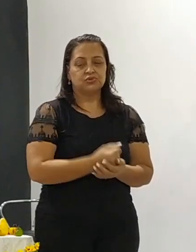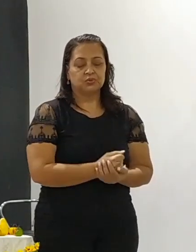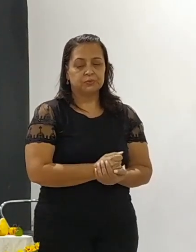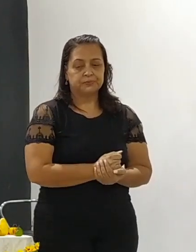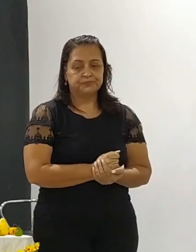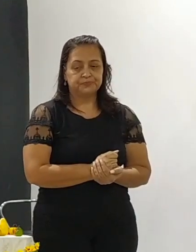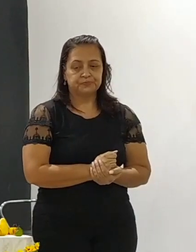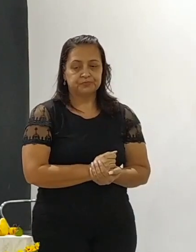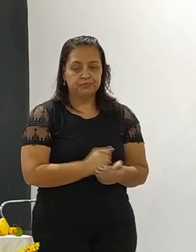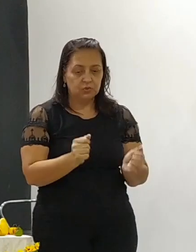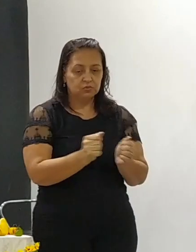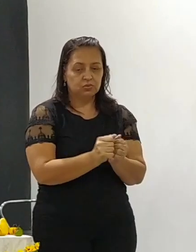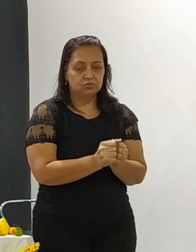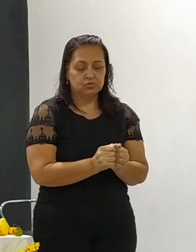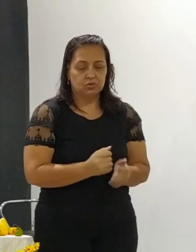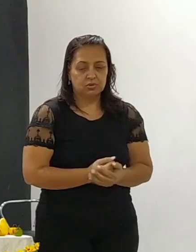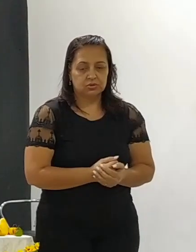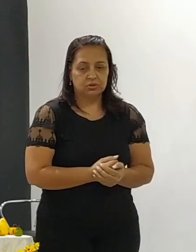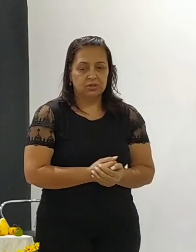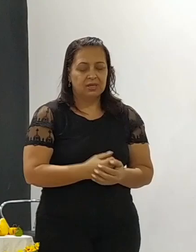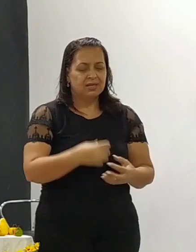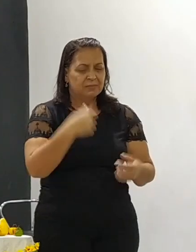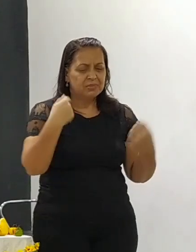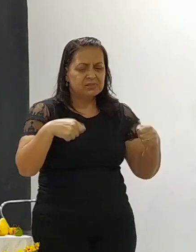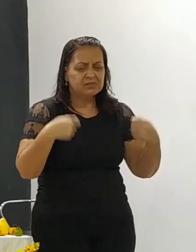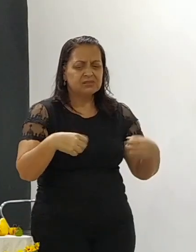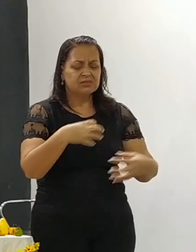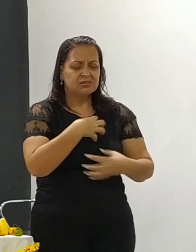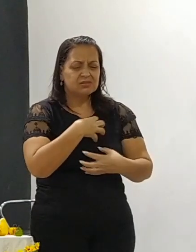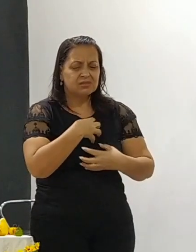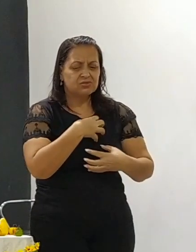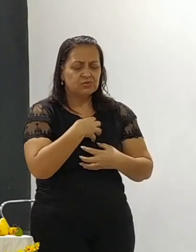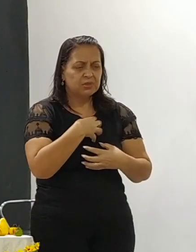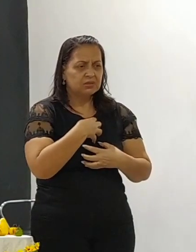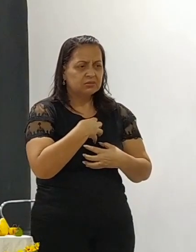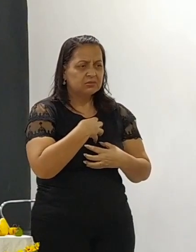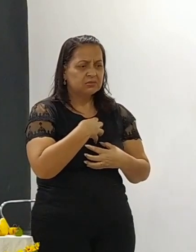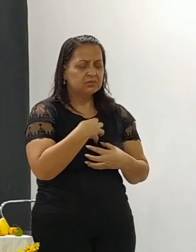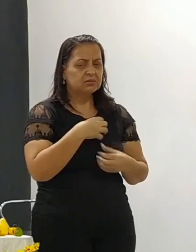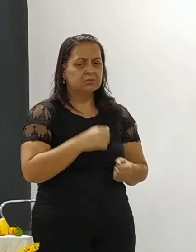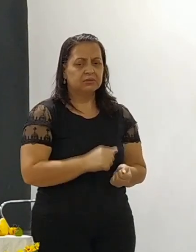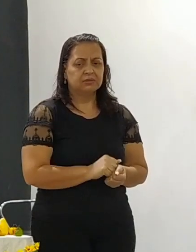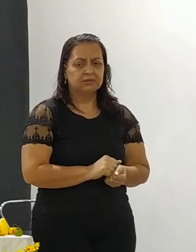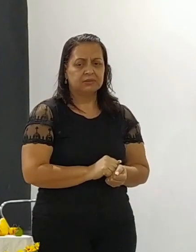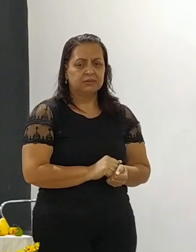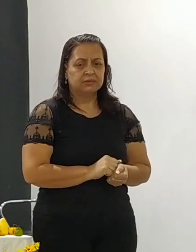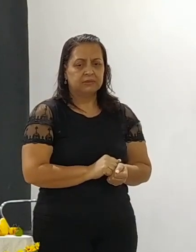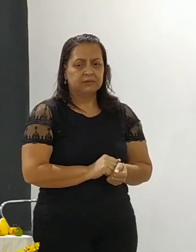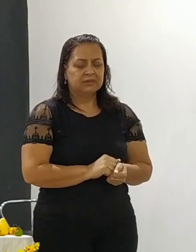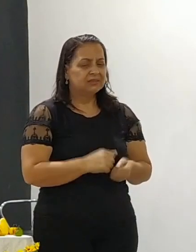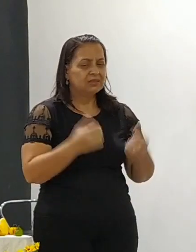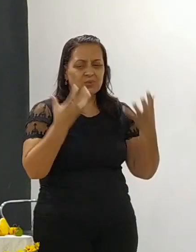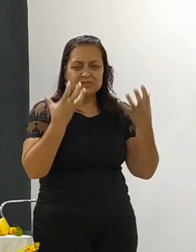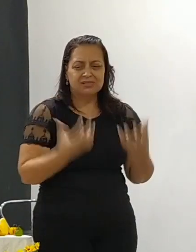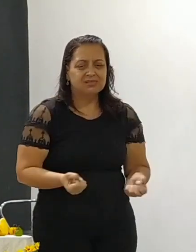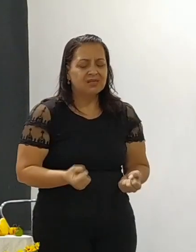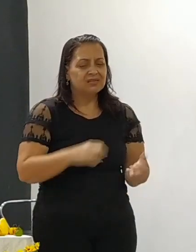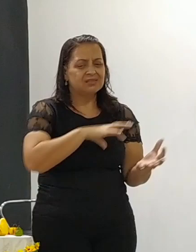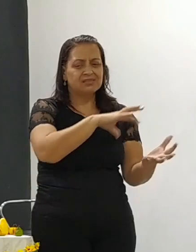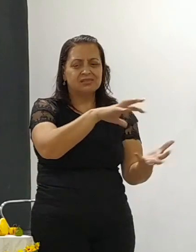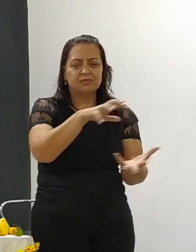ter esse entendimento, né? Não vos conformeis com esse mundo, com o sistema do mundo,